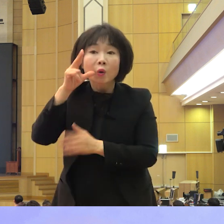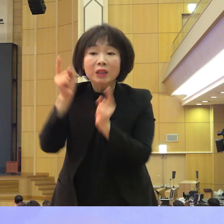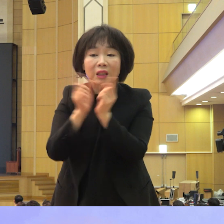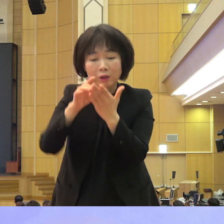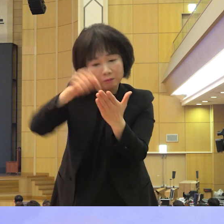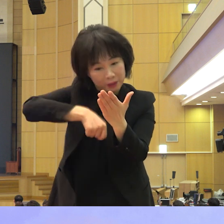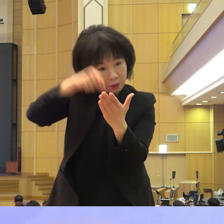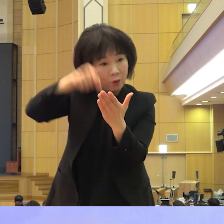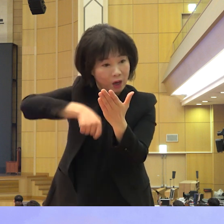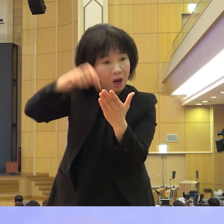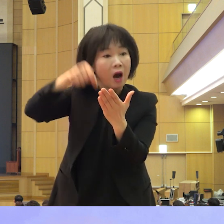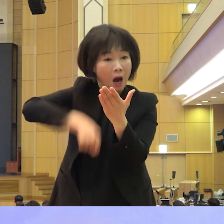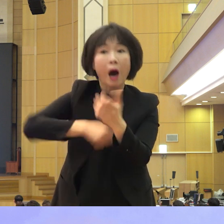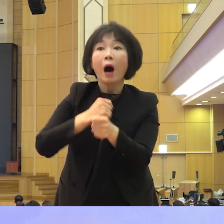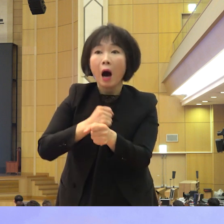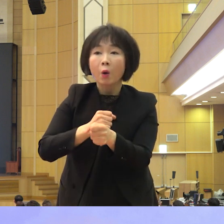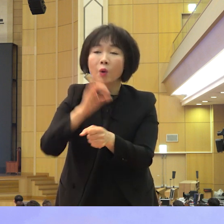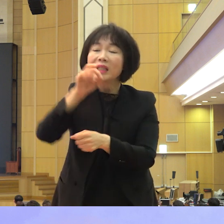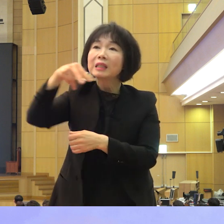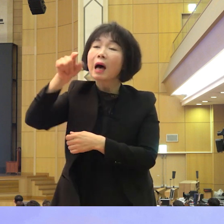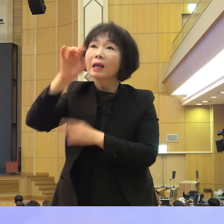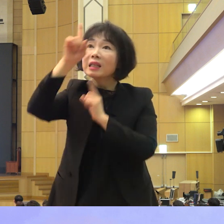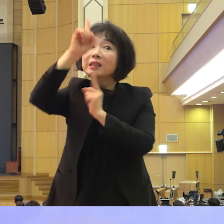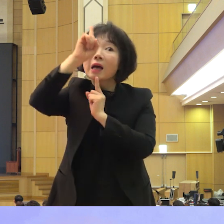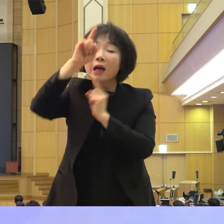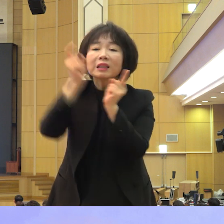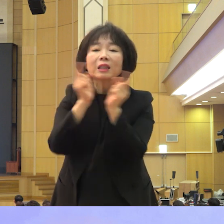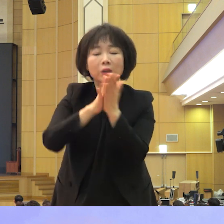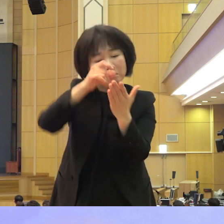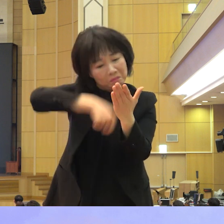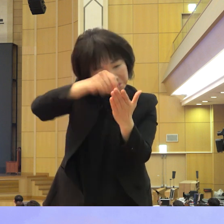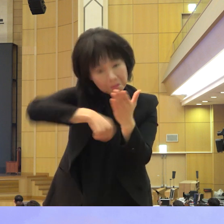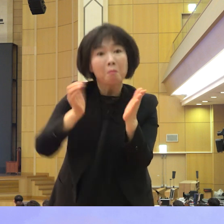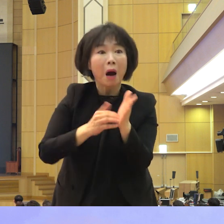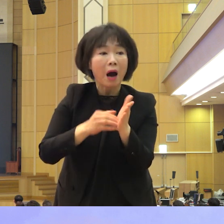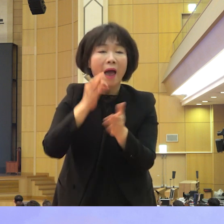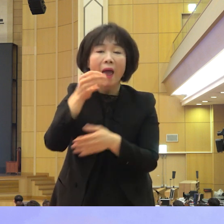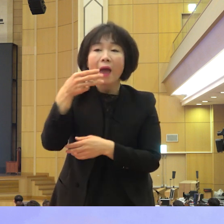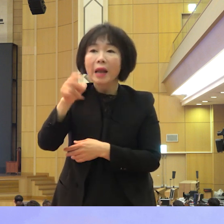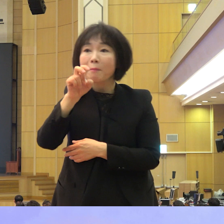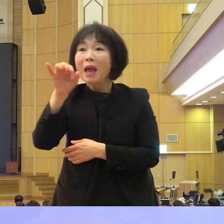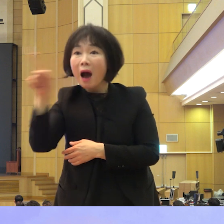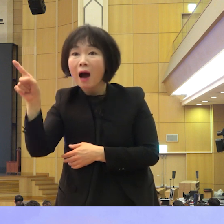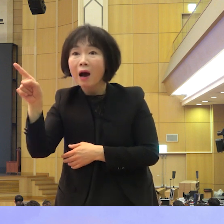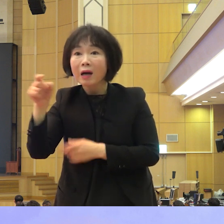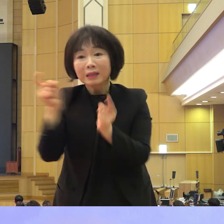것이고, 이사야는 이사야가 기록한 것이고,